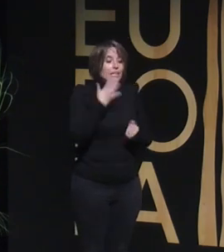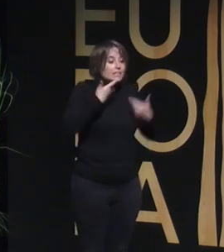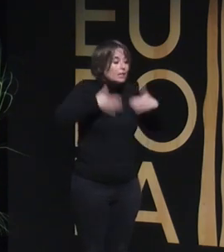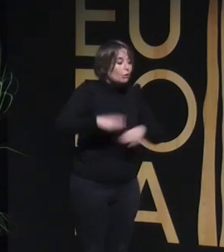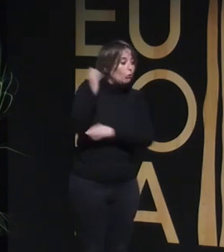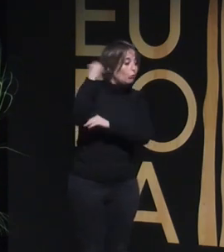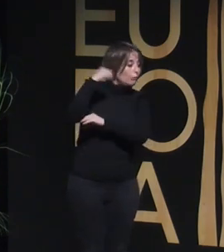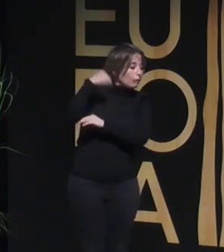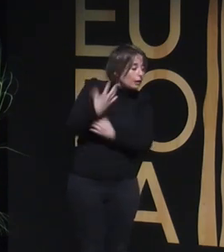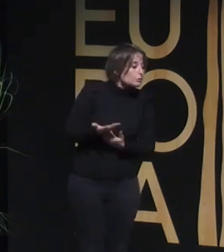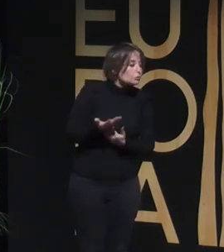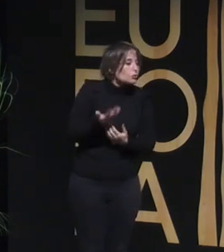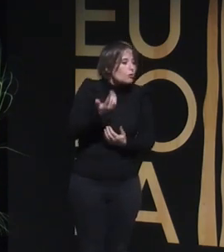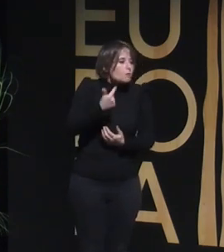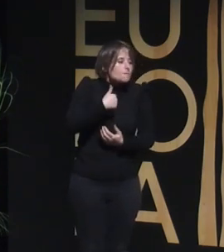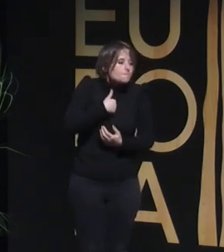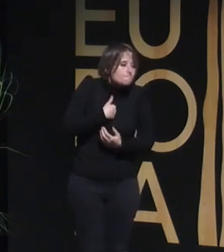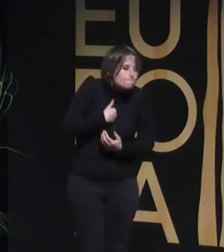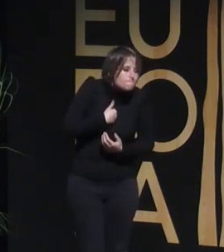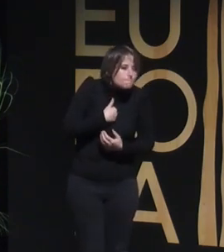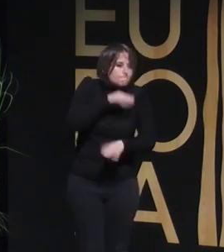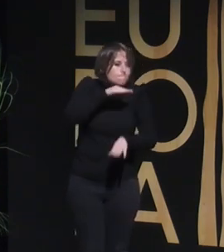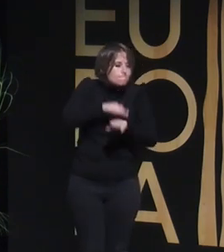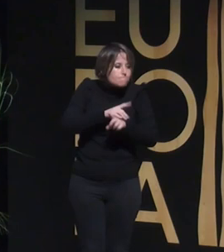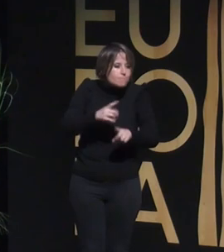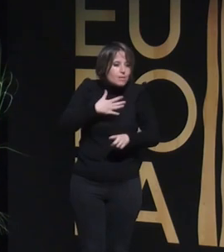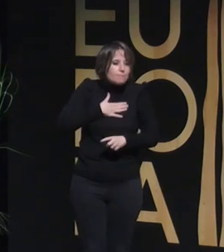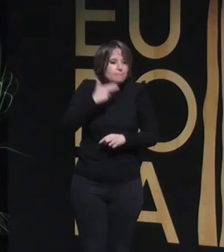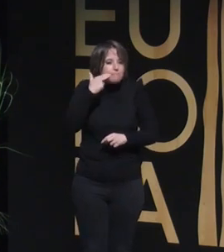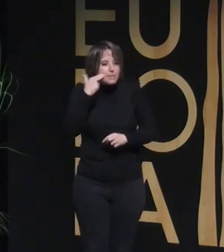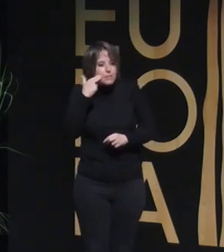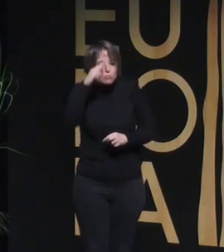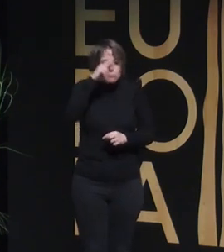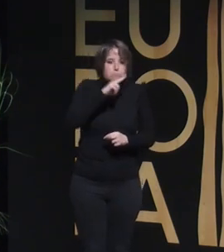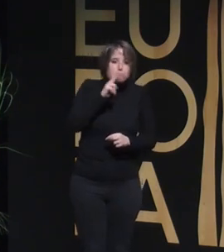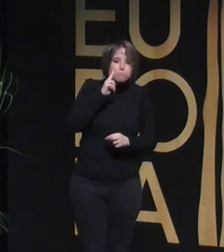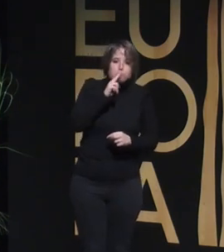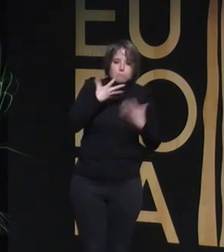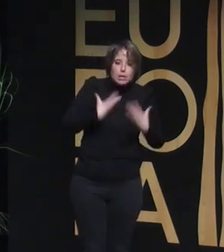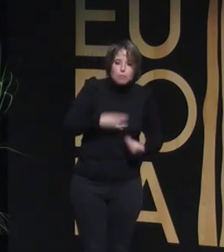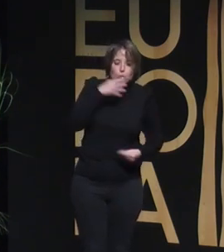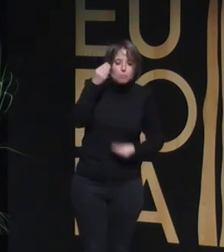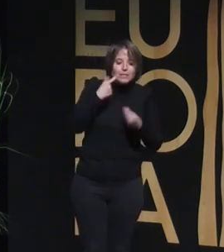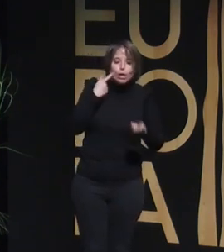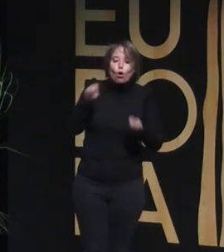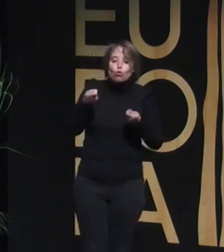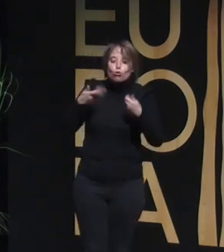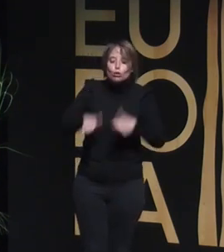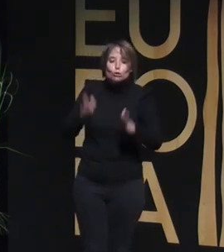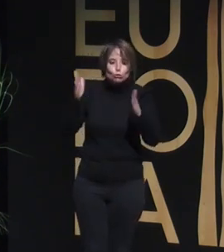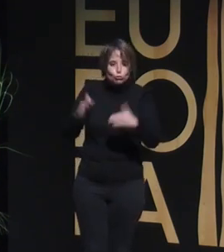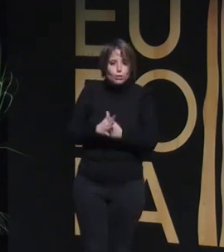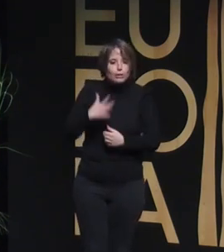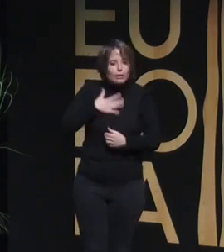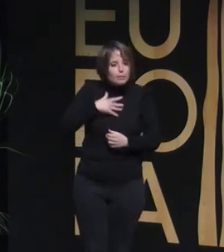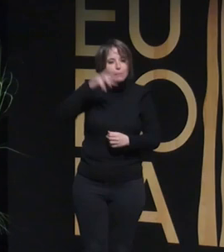caso, yo no miraría tanto... A mí lo que me da mucho miedo es los aitas y las más que se frustran porque creen que no tienen el control sobre sus hijos. A mí me preocupa